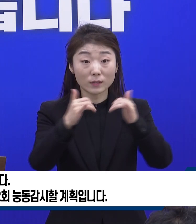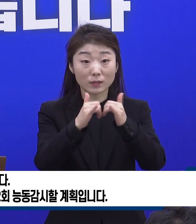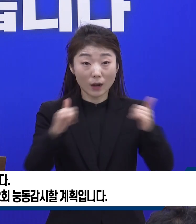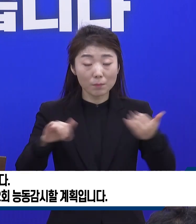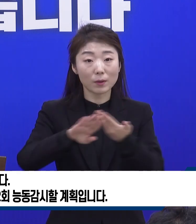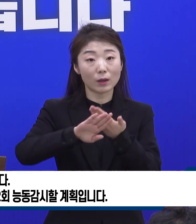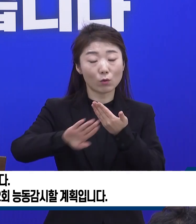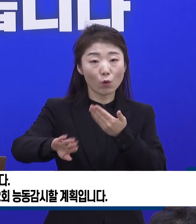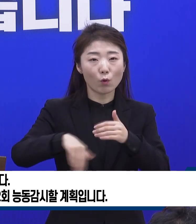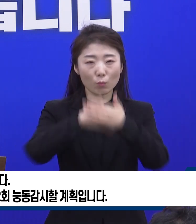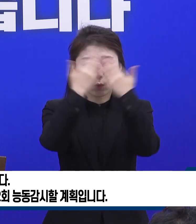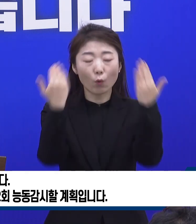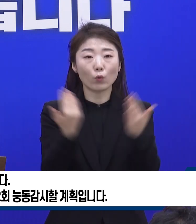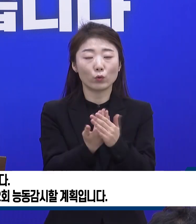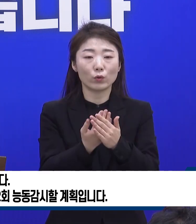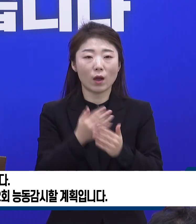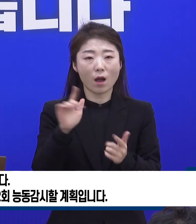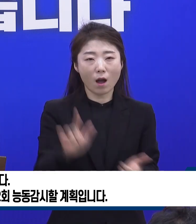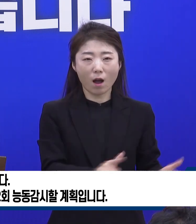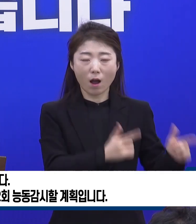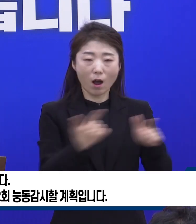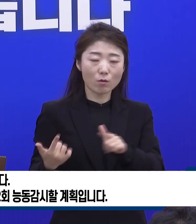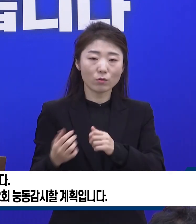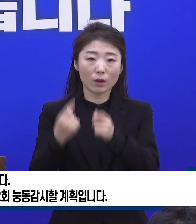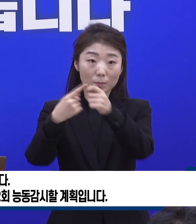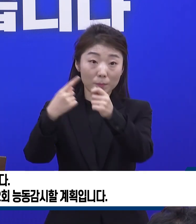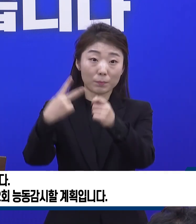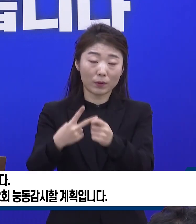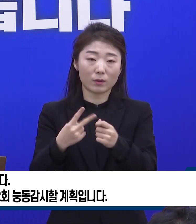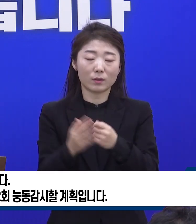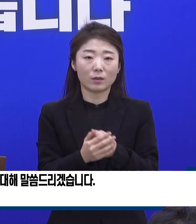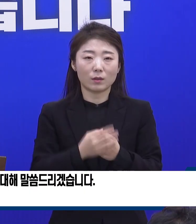대해 매일 2회 능동 감시할 예정입니다.